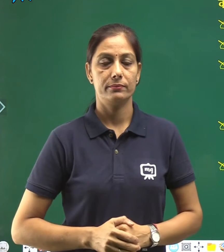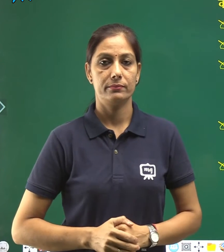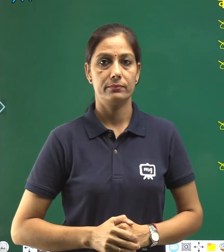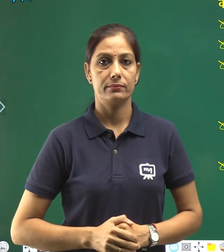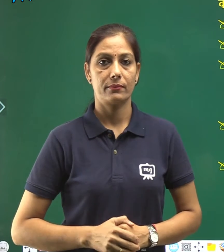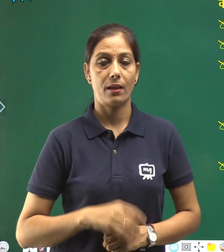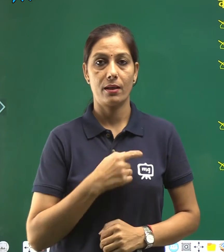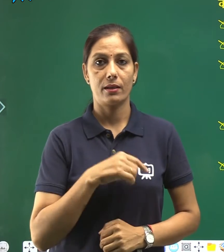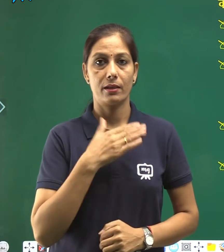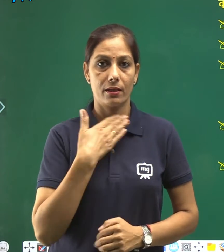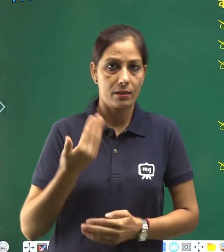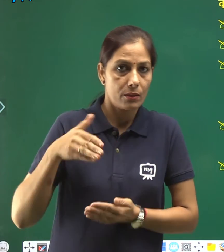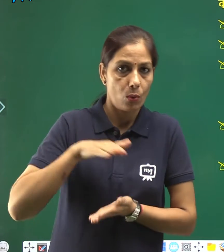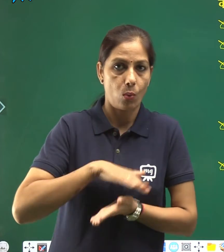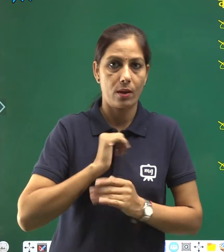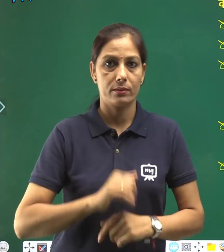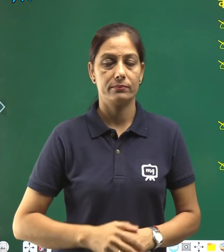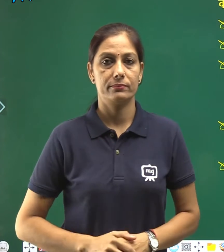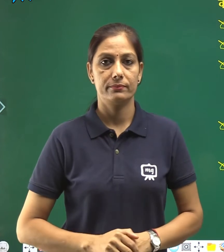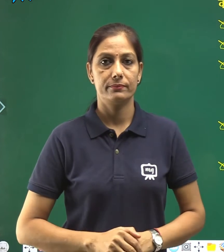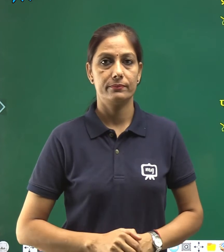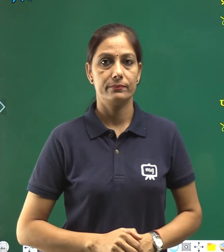इनका निधन हो गया।